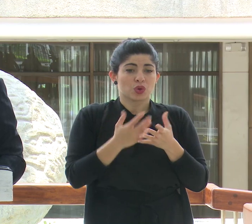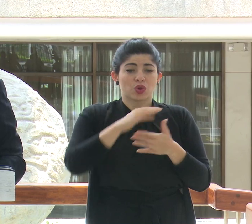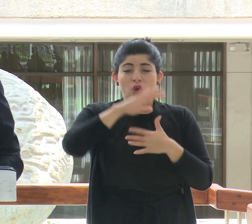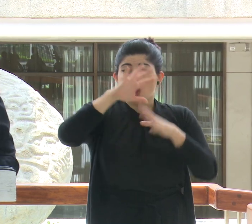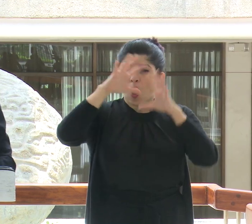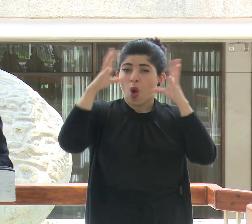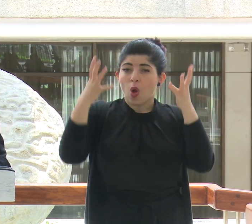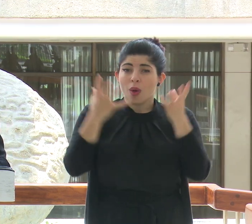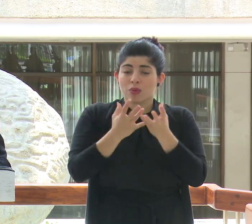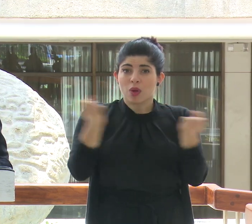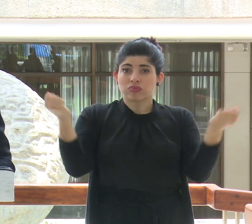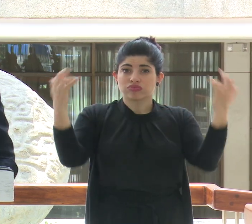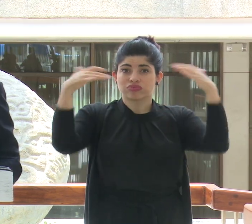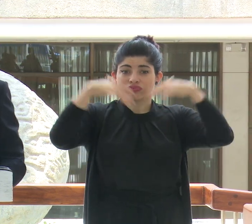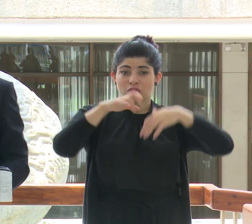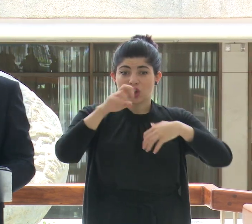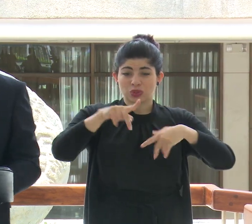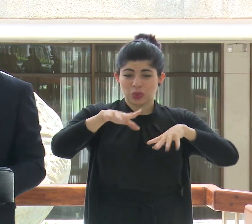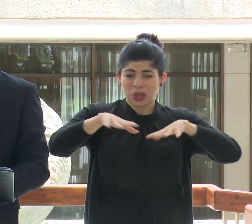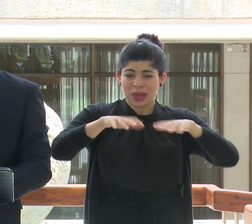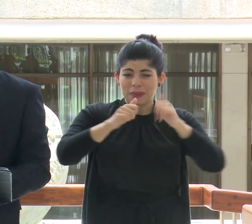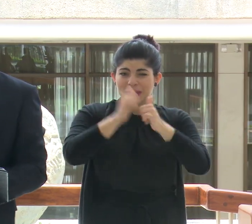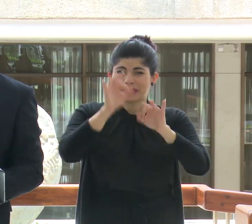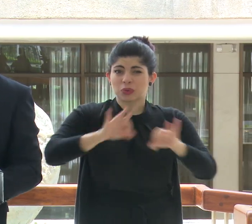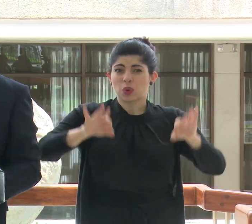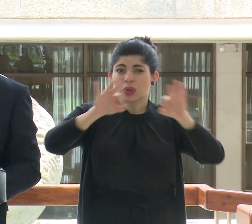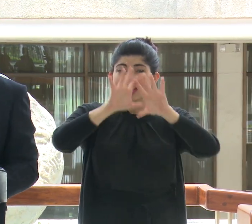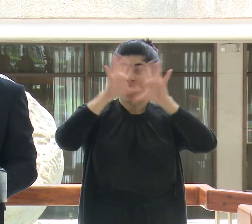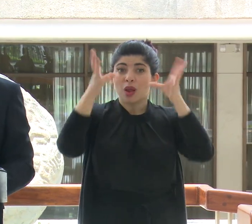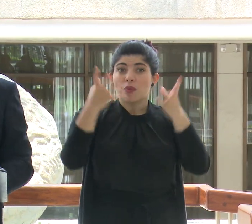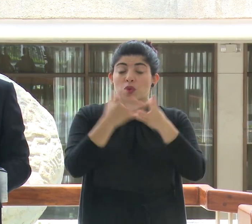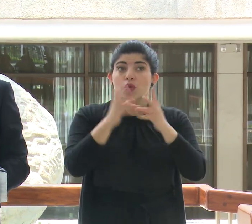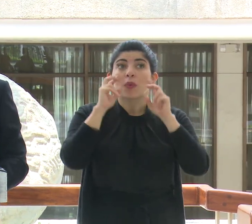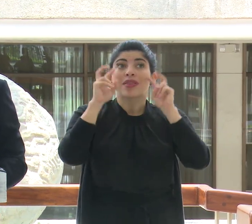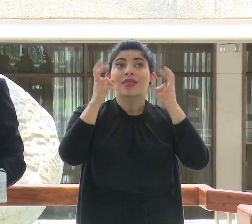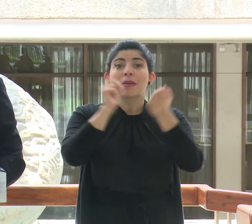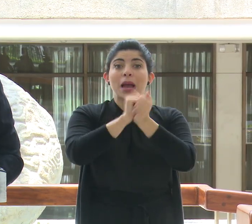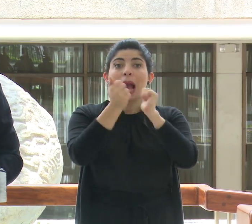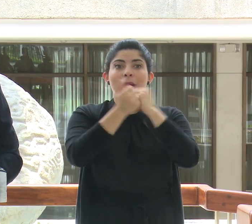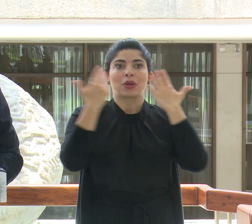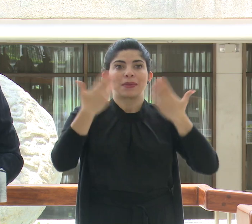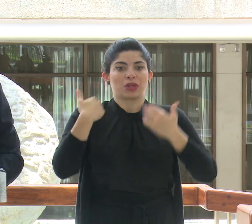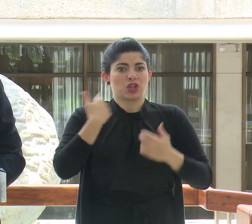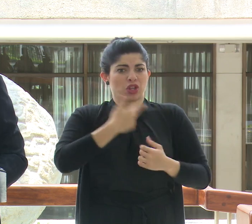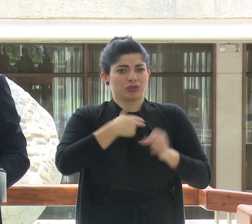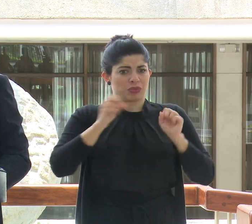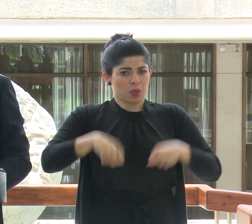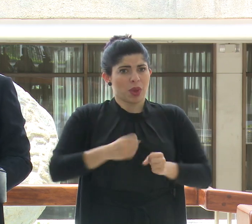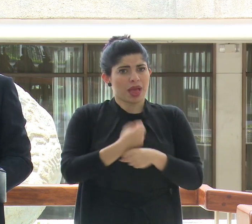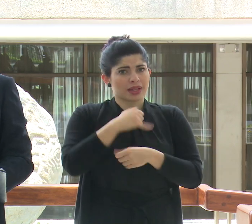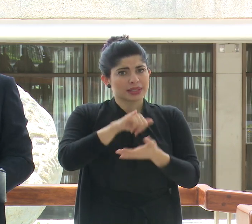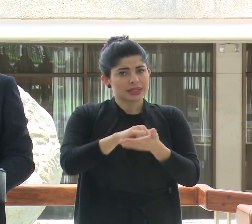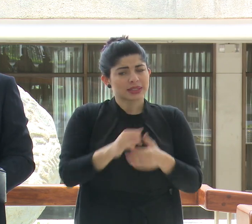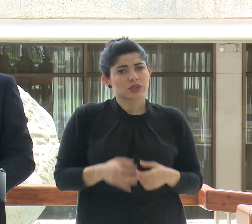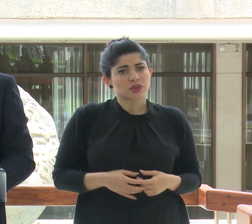Todo el mundo va a estar en Costa Rica en uno de los eventos más importantes del mundo en tema de cambio climático. Somos capaces de hacer eso.